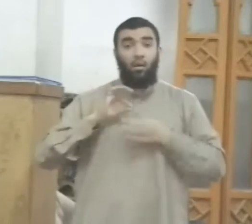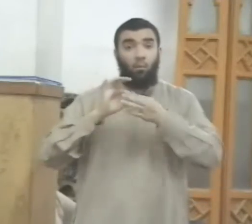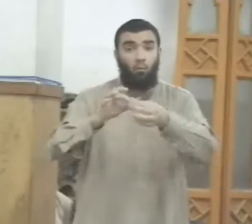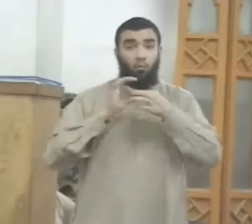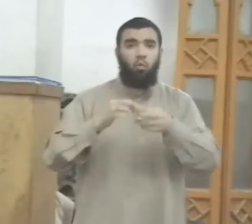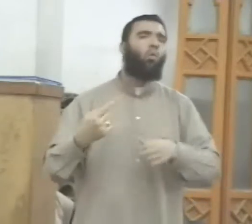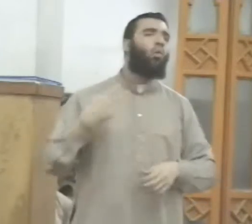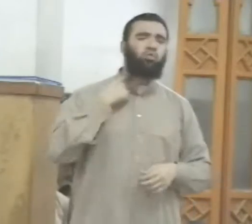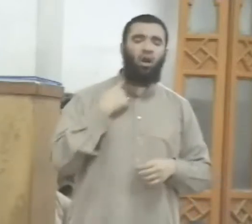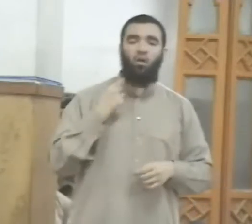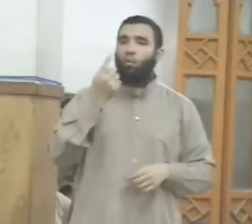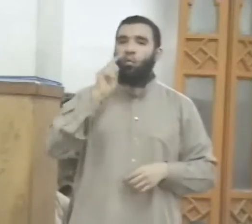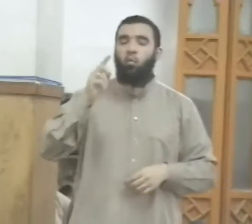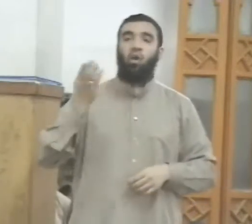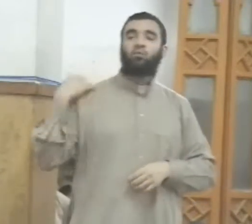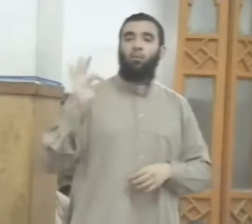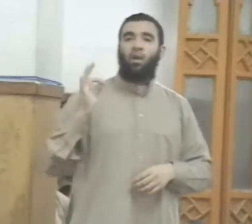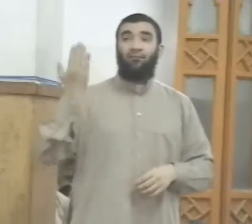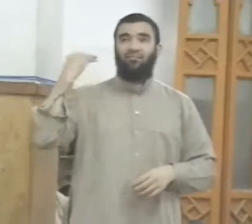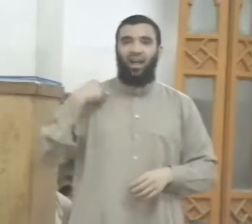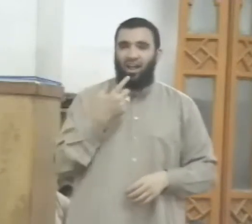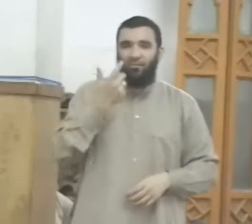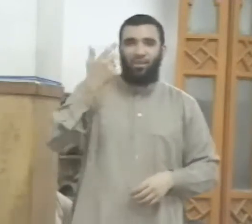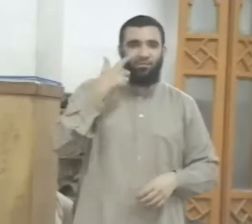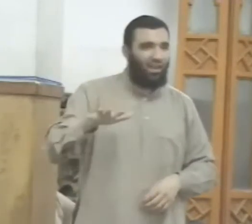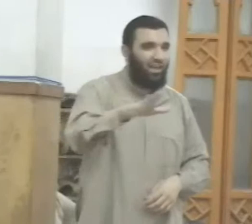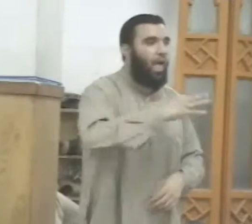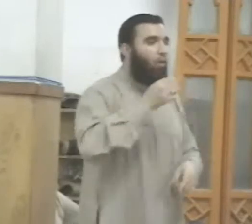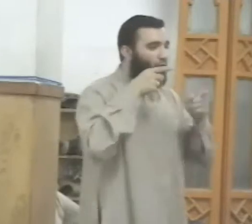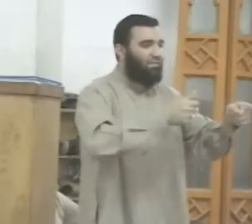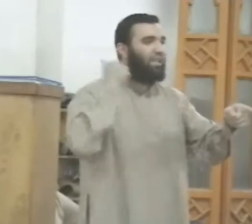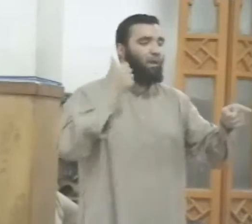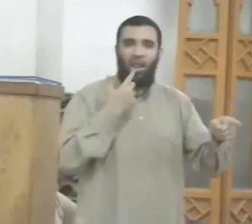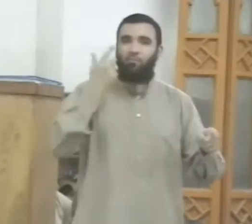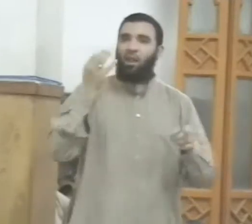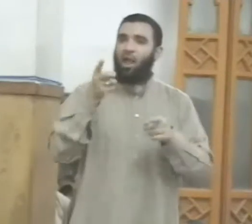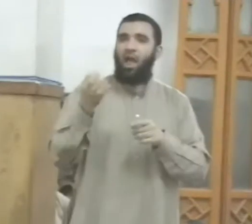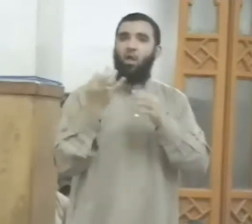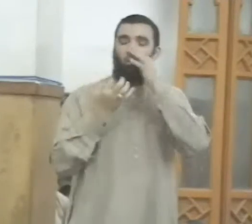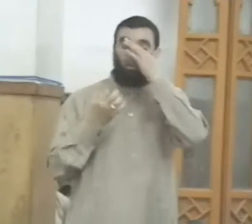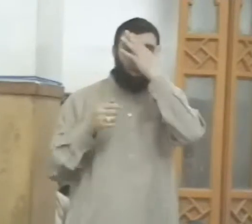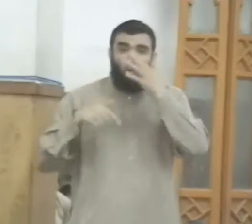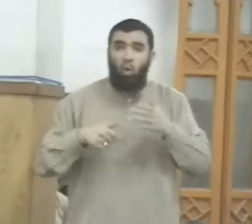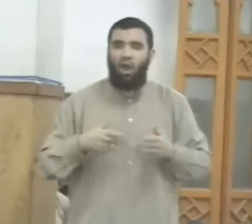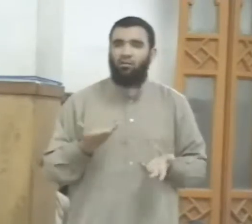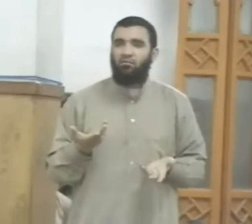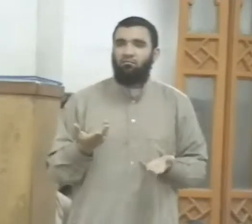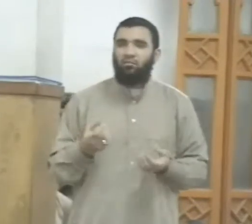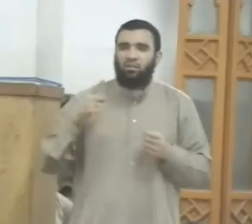حرم كثيرا من الفضل، إنما أنظر إلى الجيل الذي ودون العاشرة فلا